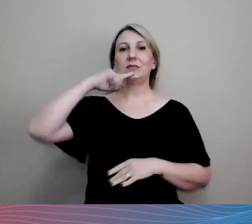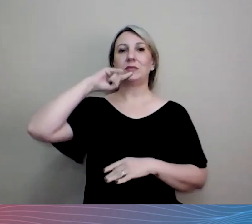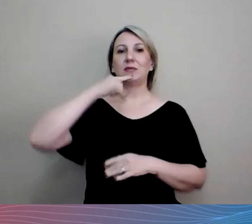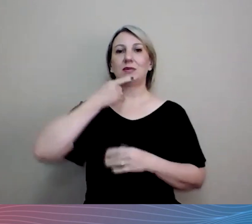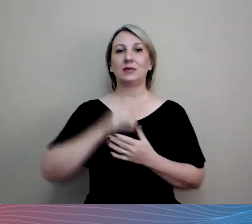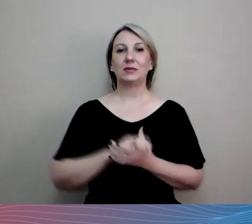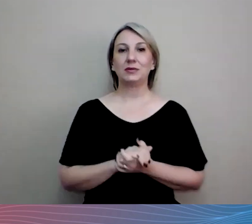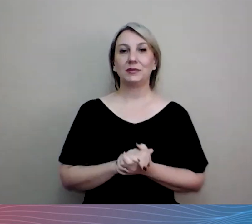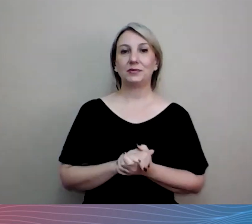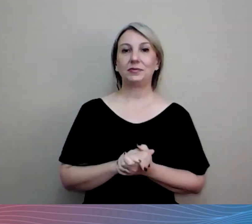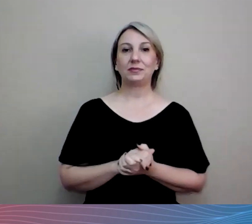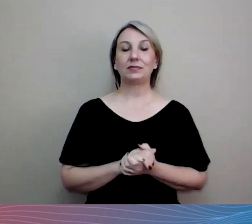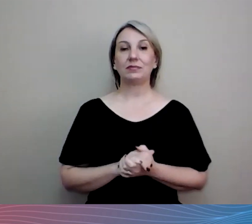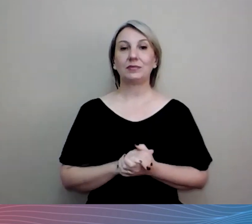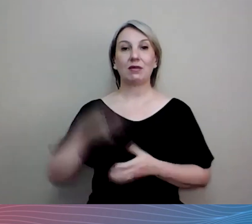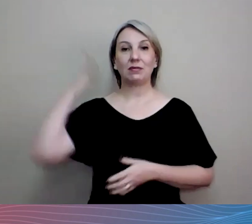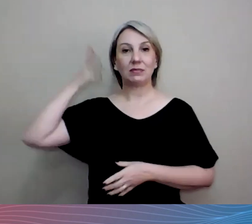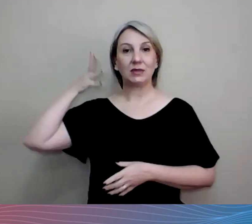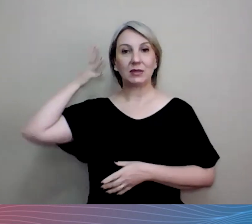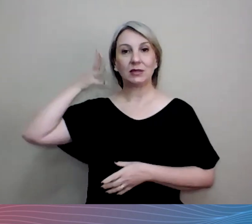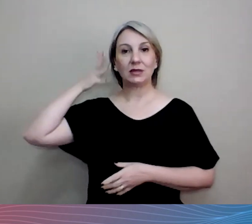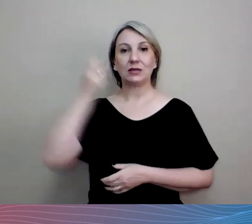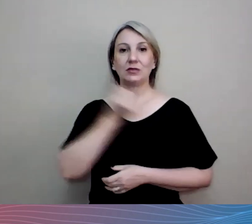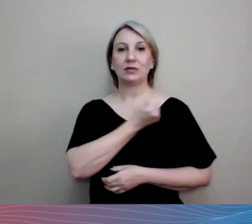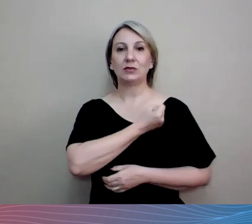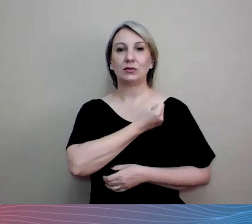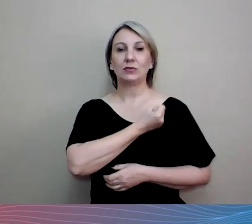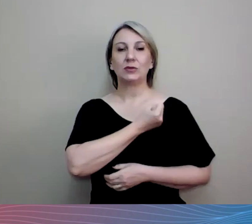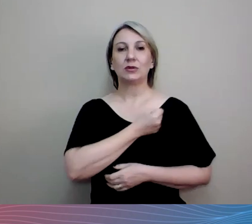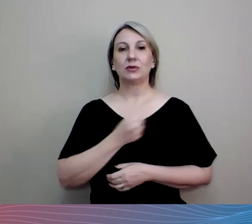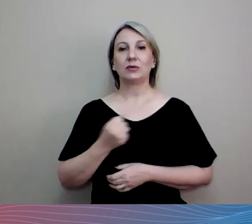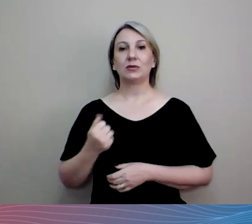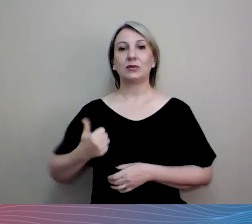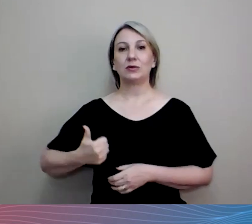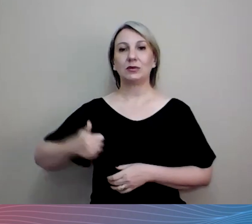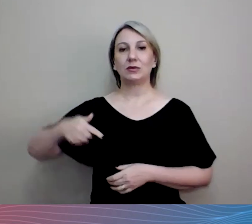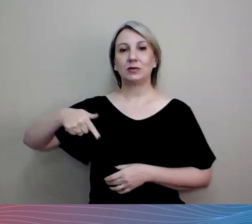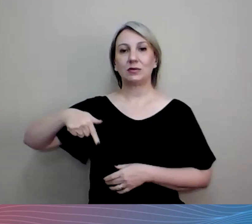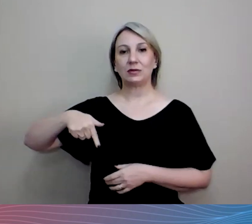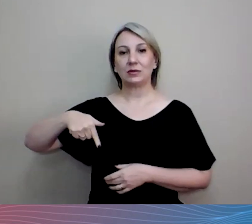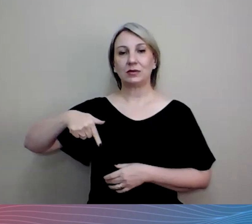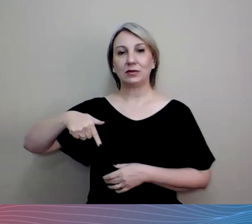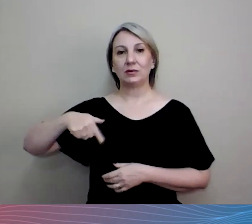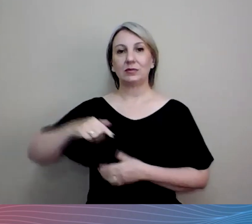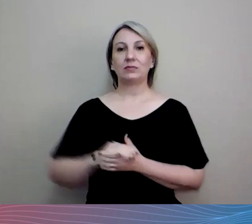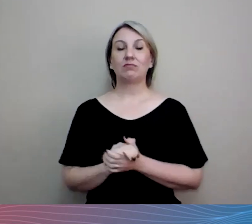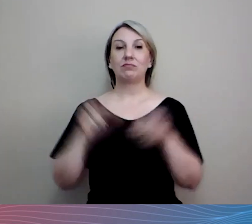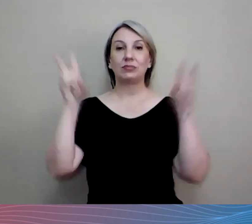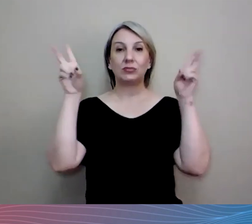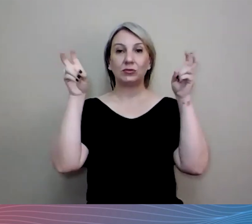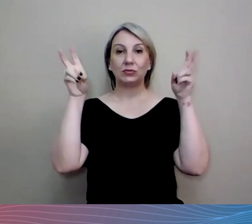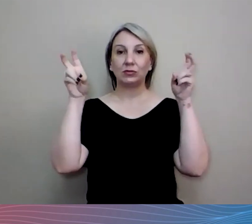é a mensagem número 17, dentro ainda do tema geral, nossa missão,